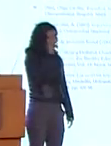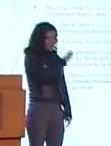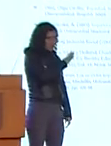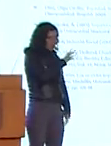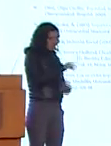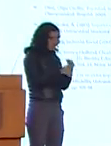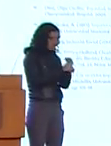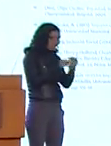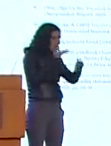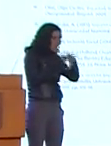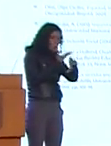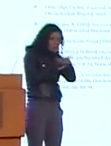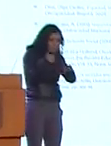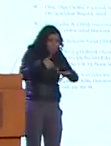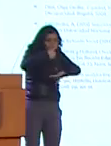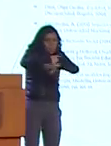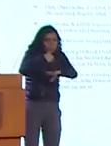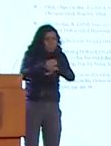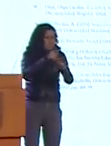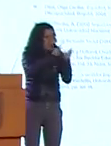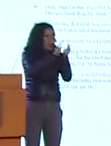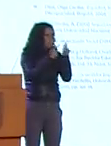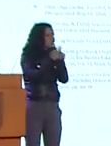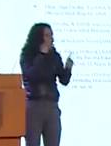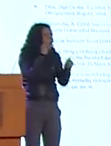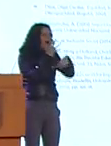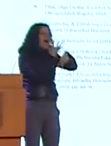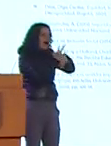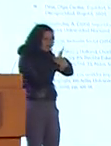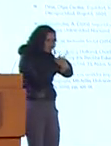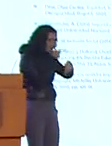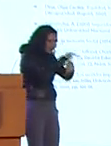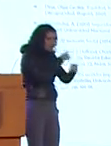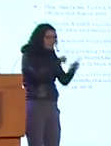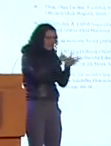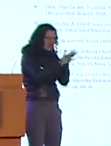propuesta que tiene este encuentro para mirar en las artes toda la potencia